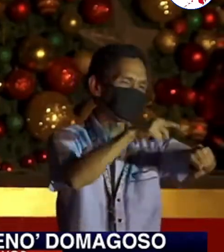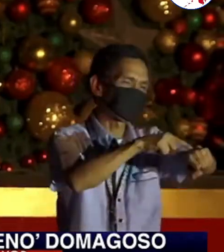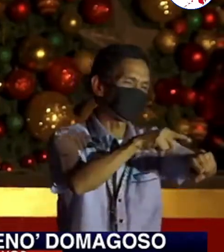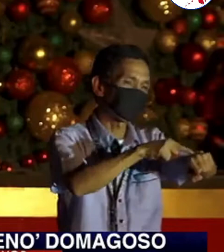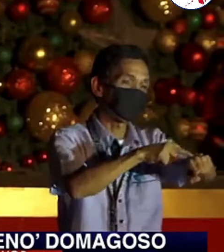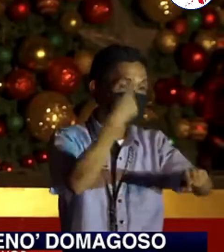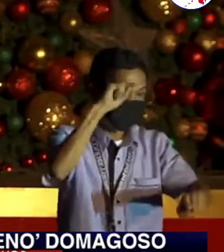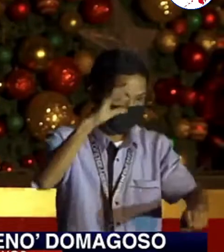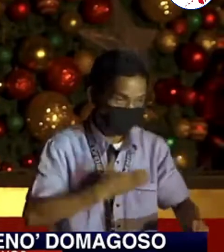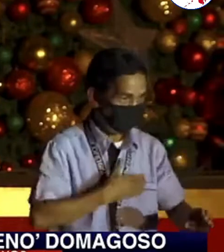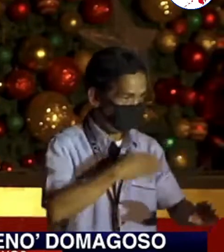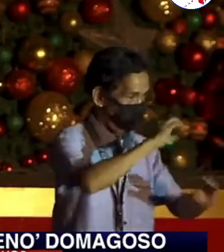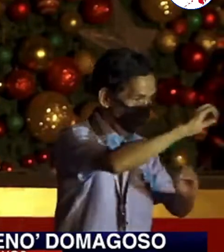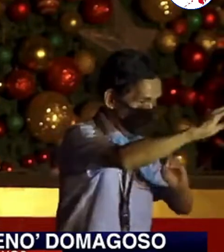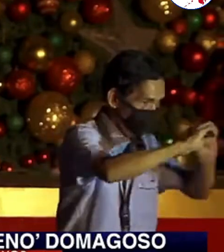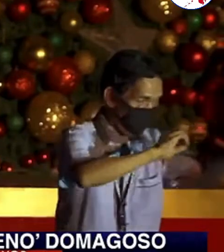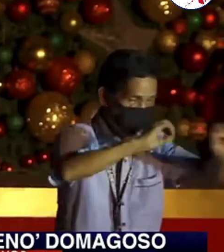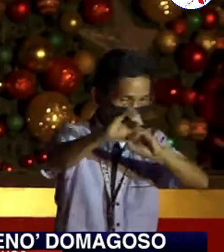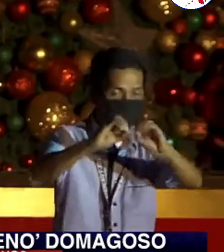sa ating kanya-kanyang